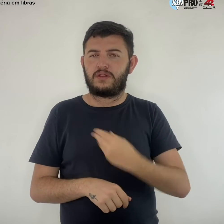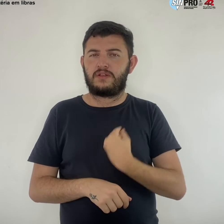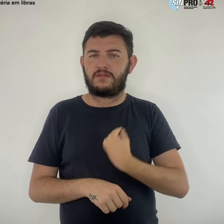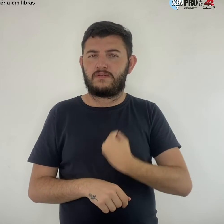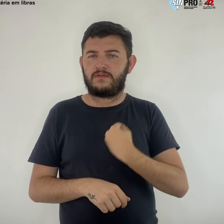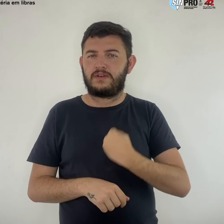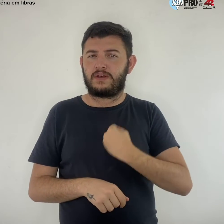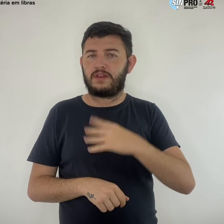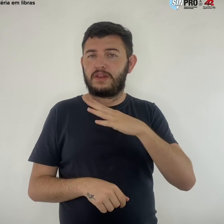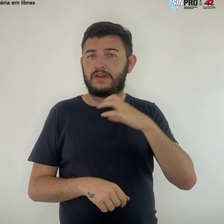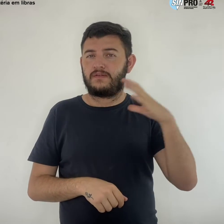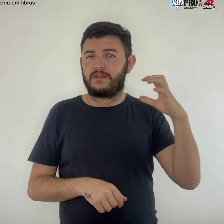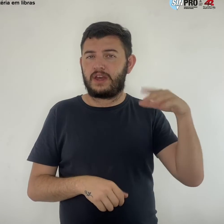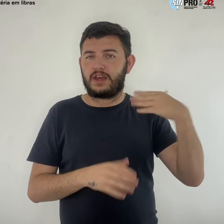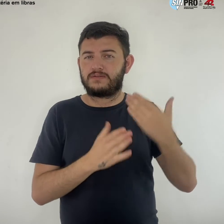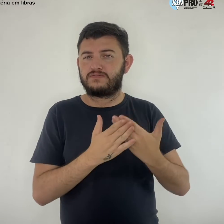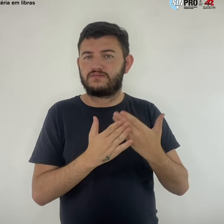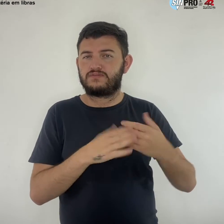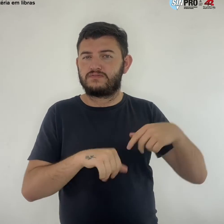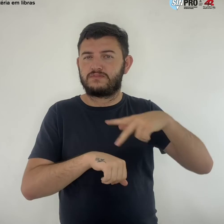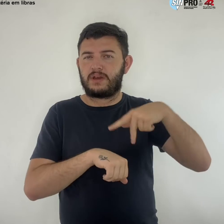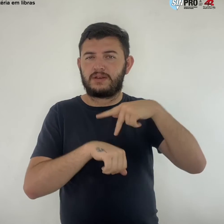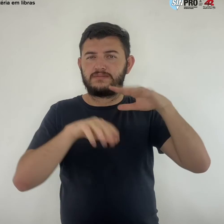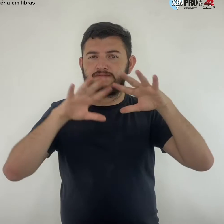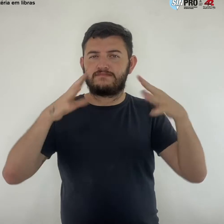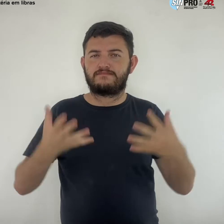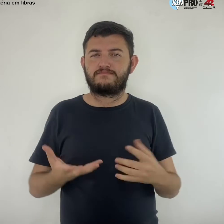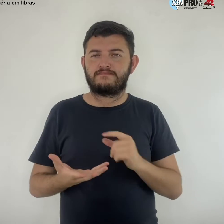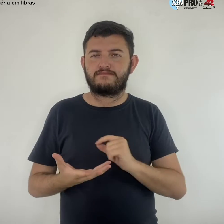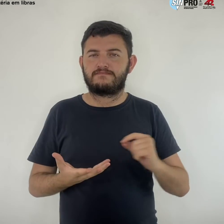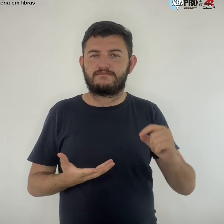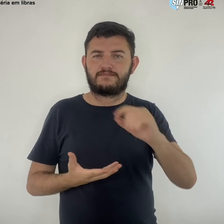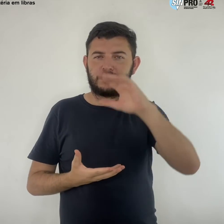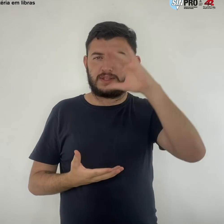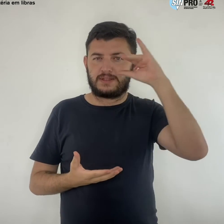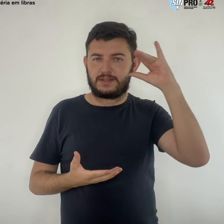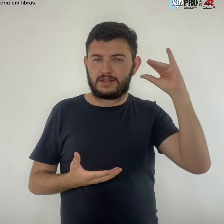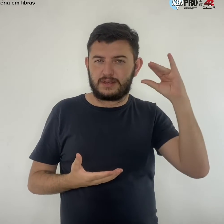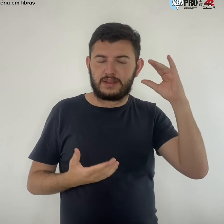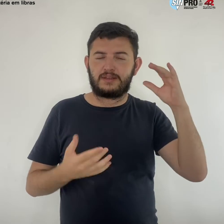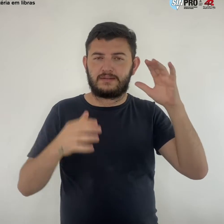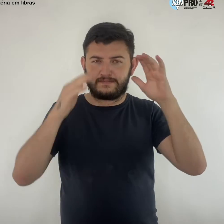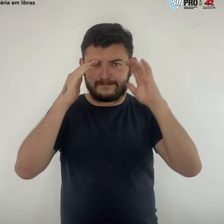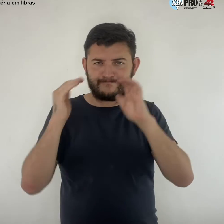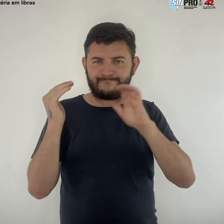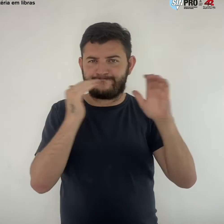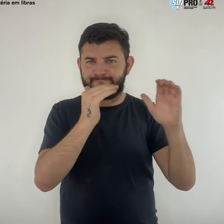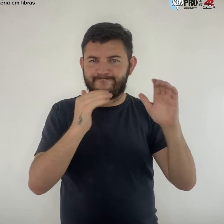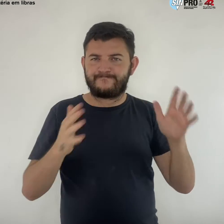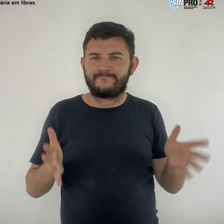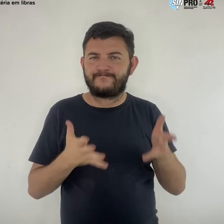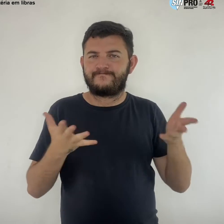alunos fazendo intercâmbio no exterior. A ciência era respeitada e